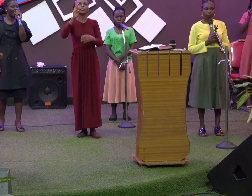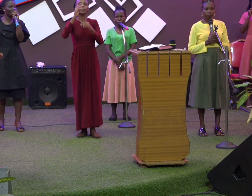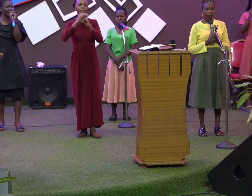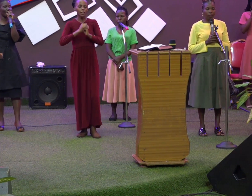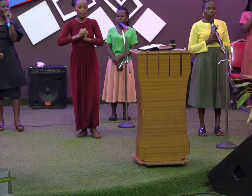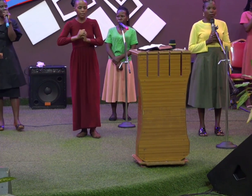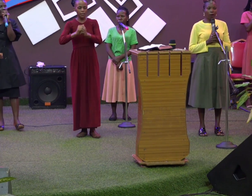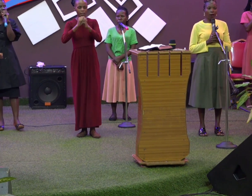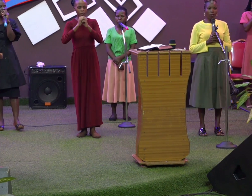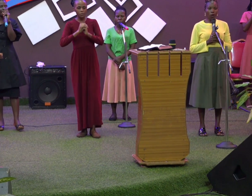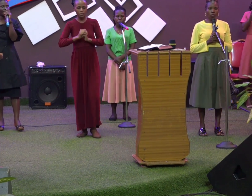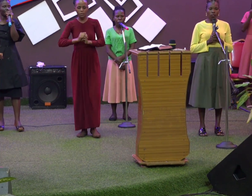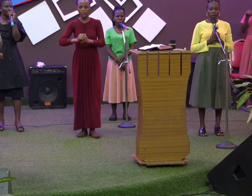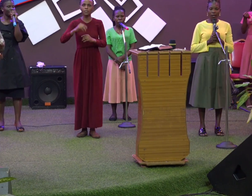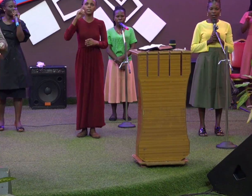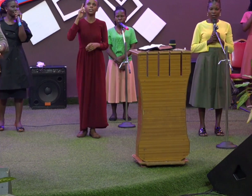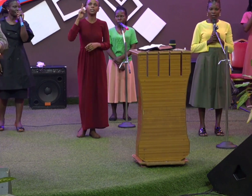Nakusinza Tata.